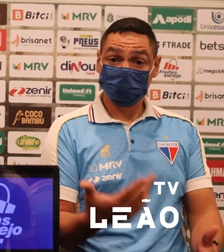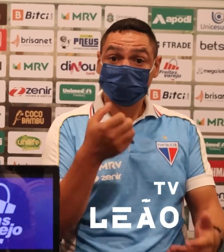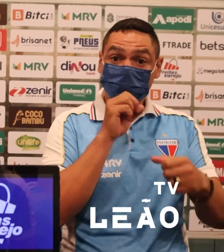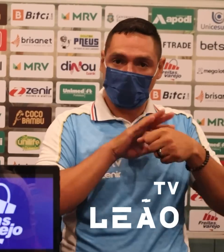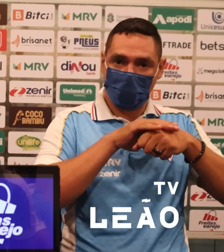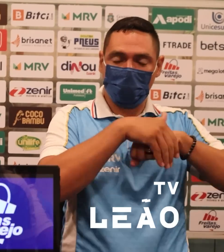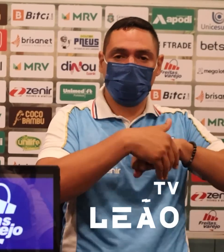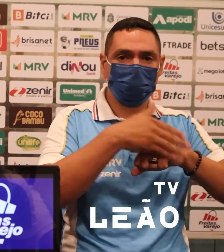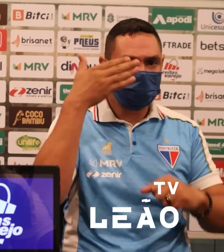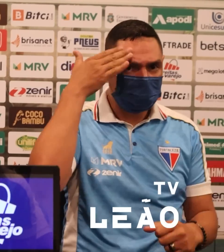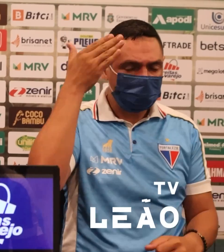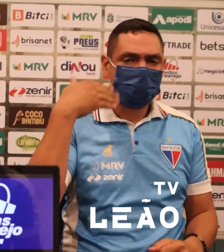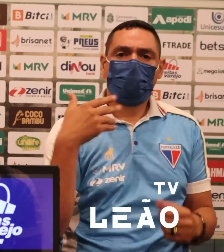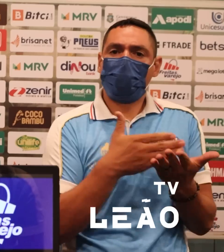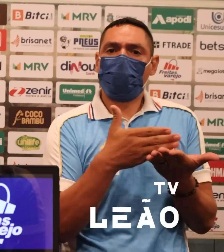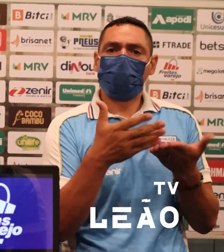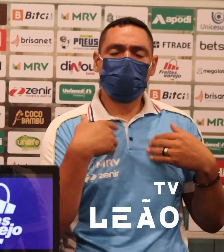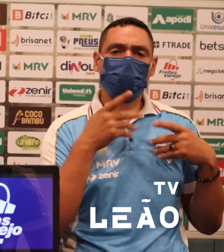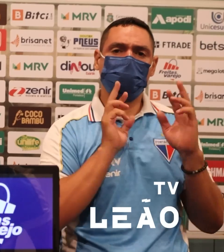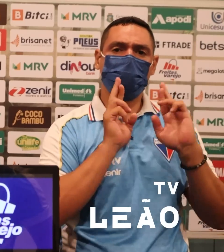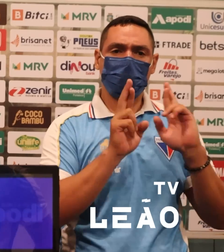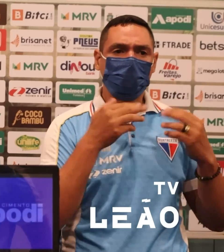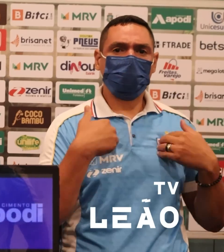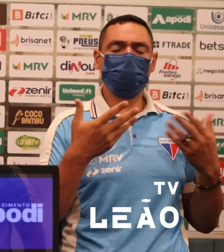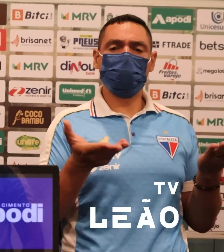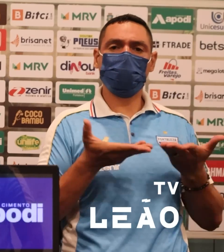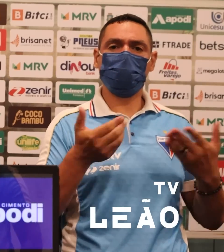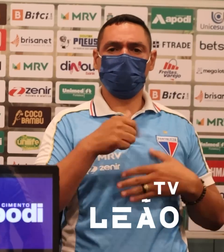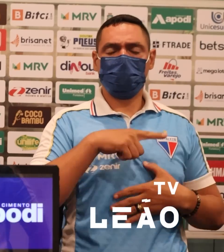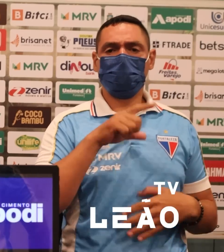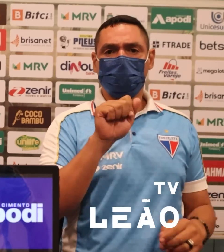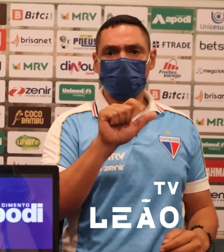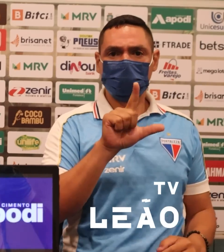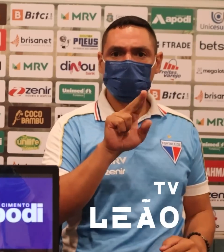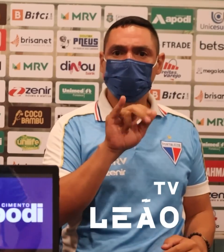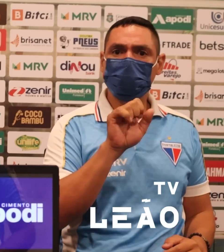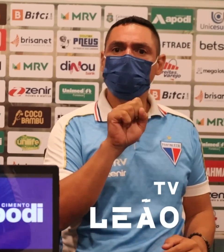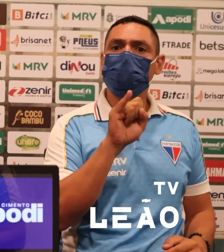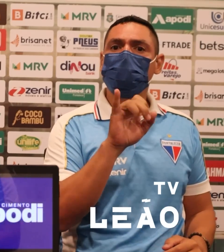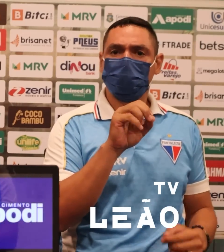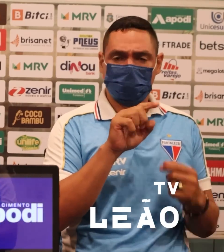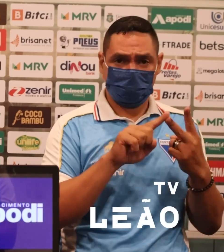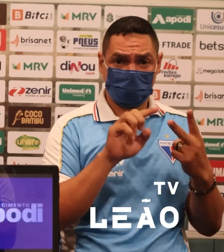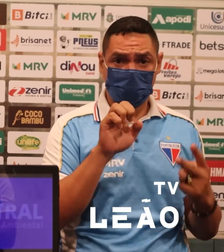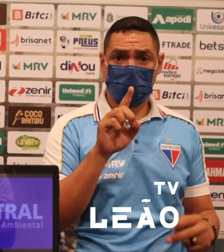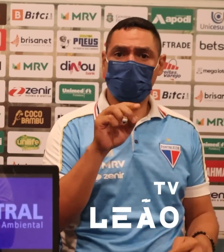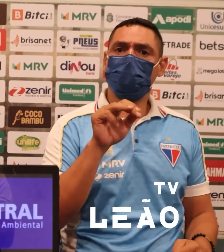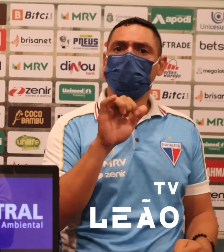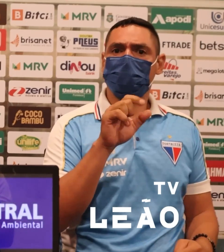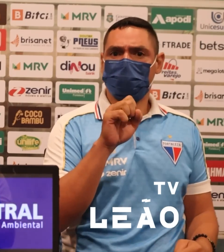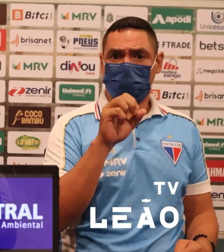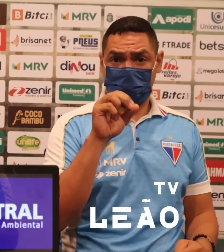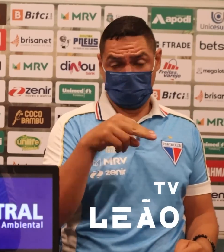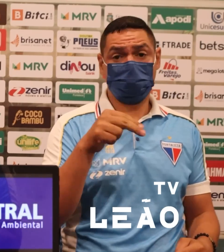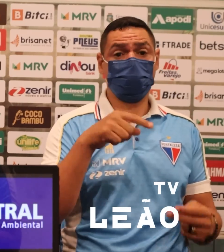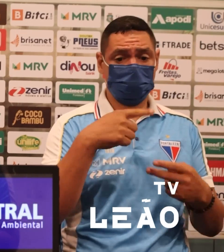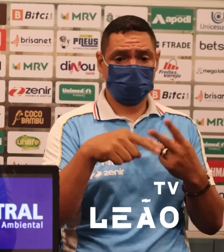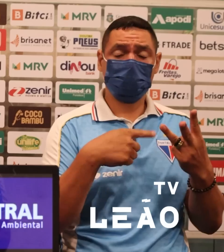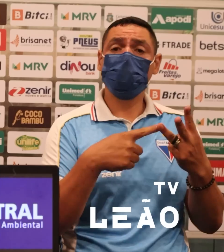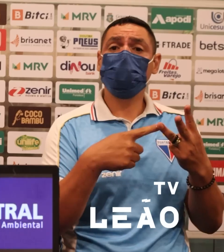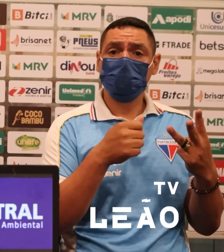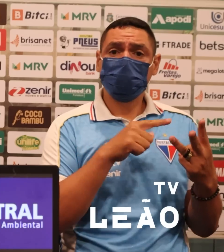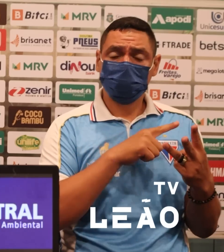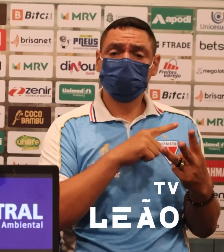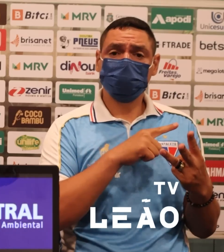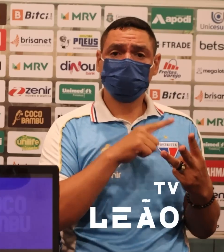Voivoda, boa noite. Para começar a coletiva de hoje, o Aloísio Lima, o Edmilson Barbosa, Aloísio Lima da Rádio Assunção,